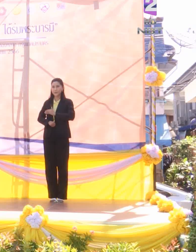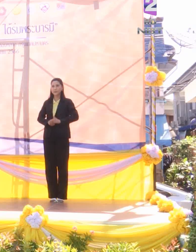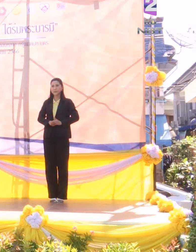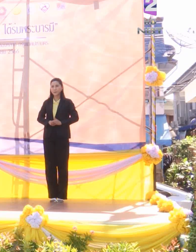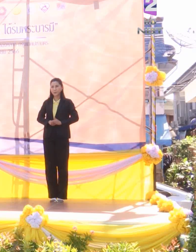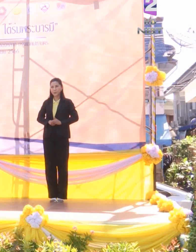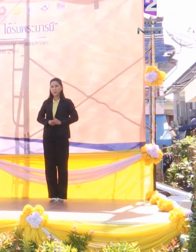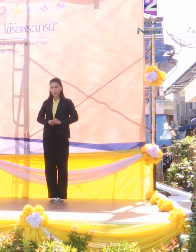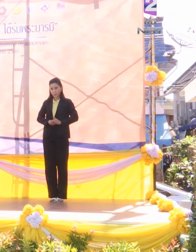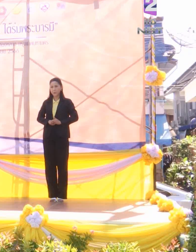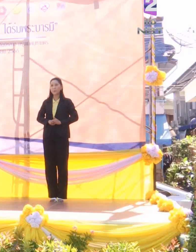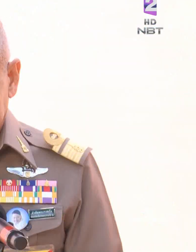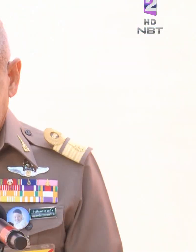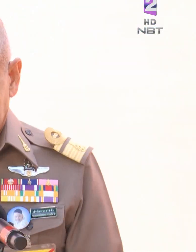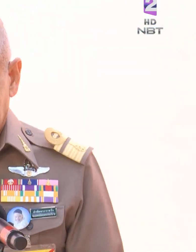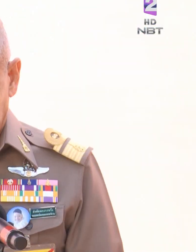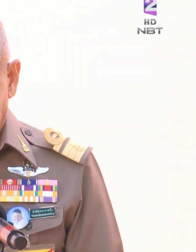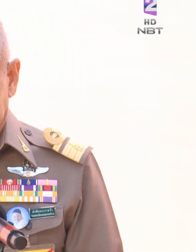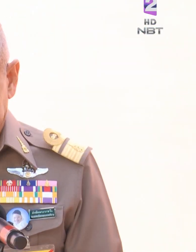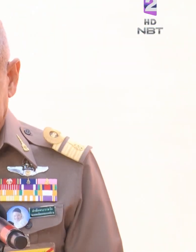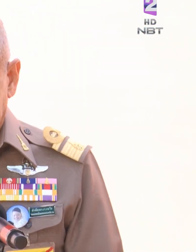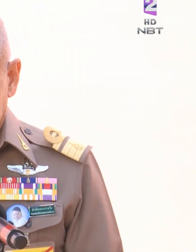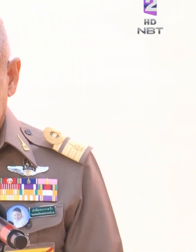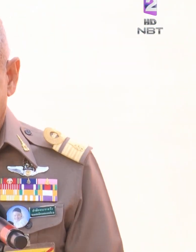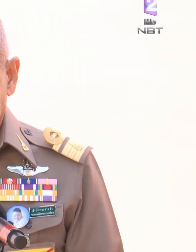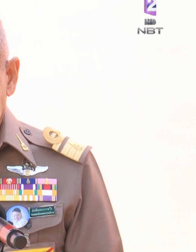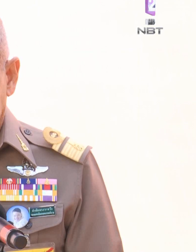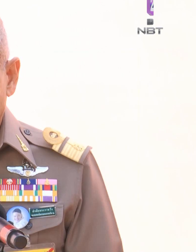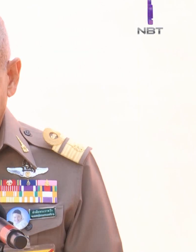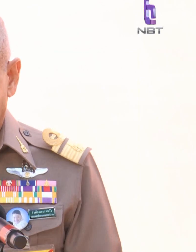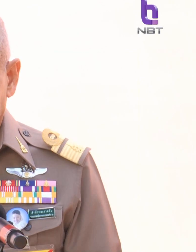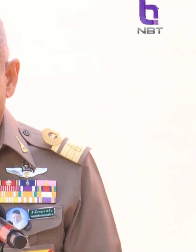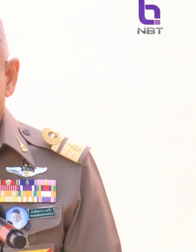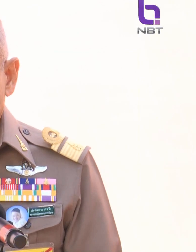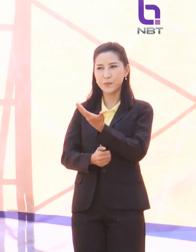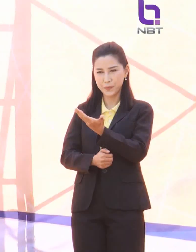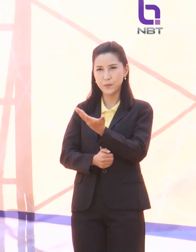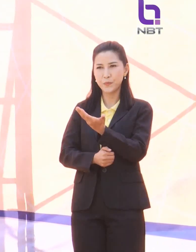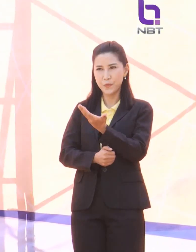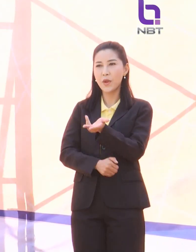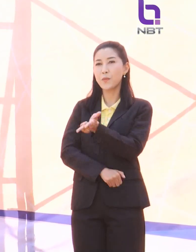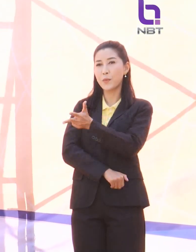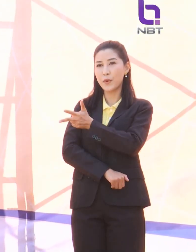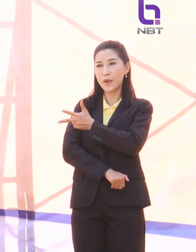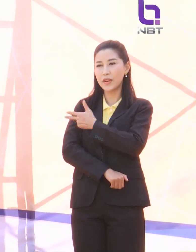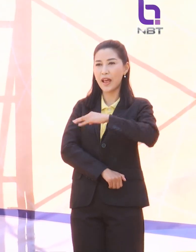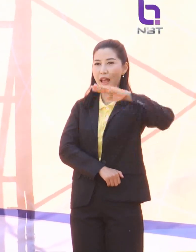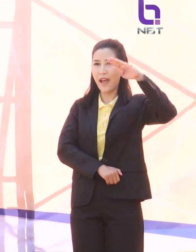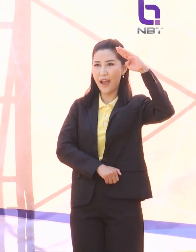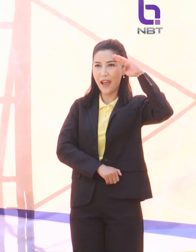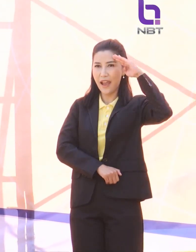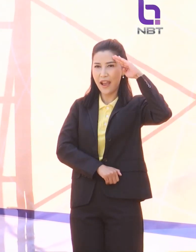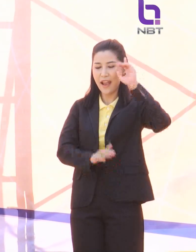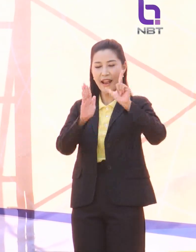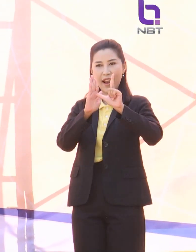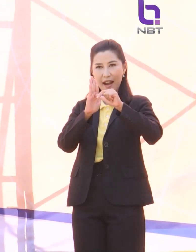ลเอกอภิรัตคงสมพงษ์รองผู้อำนวยการทรัพย์สินพระมหากษัตริย์และพลอากาศโทภักดีแสงชูโตกรรมการทรัพย์สินพระมหากษัตริย์ครับเป็น